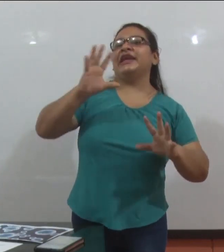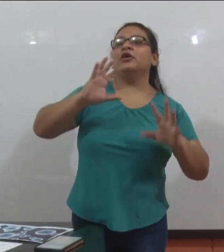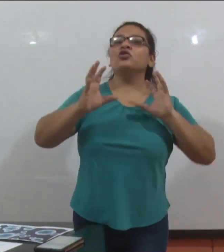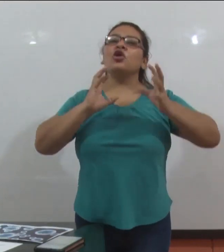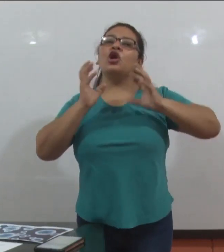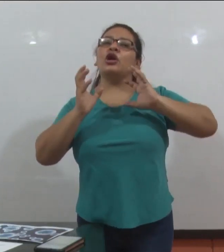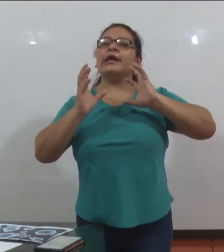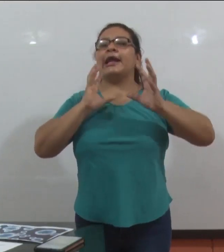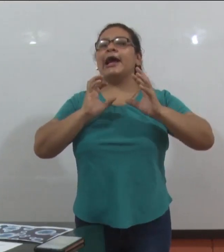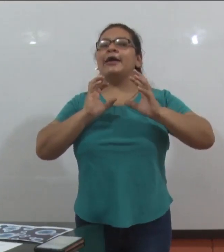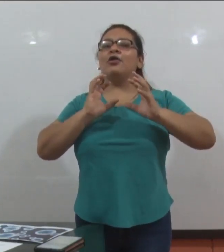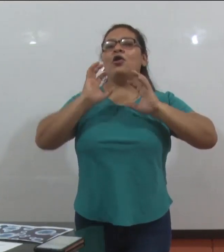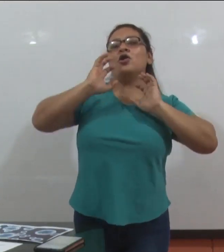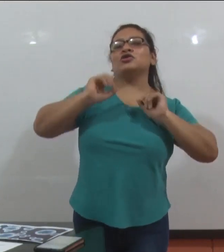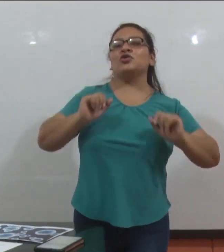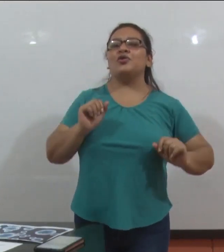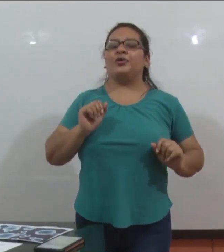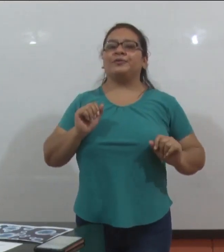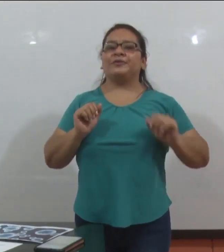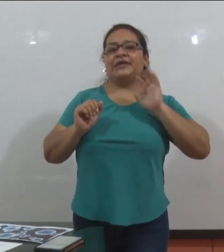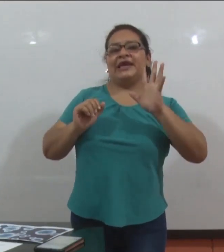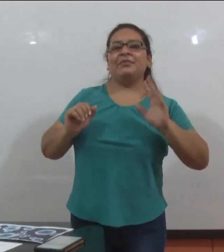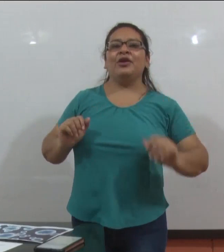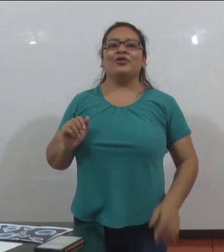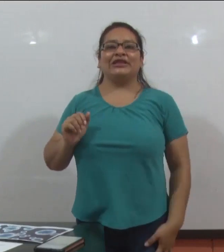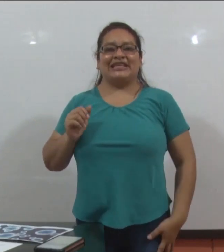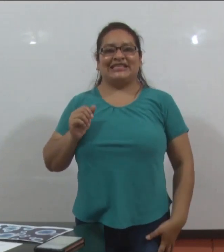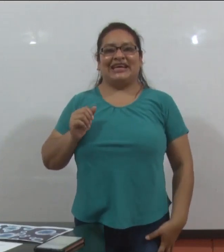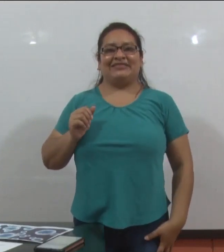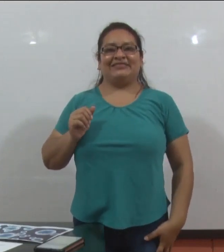tienen un color claro o oscuro. ¿Quién me lo contesta?